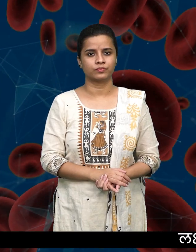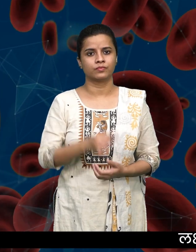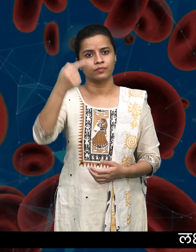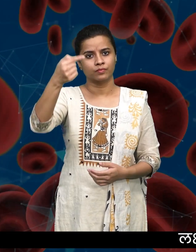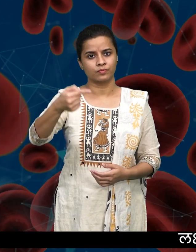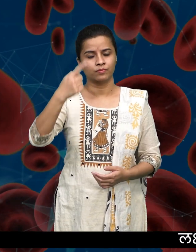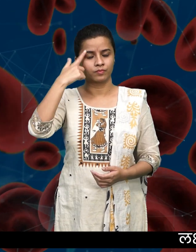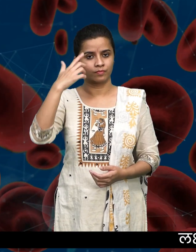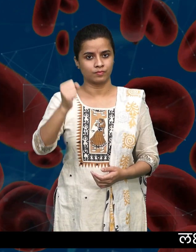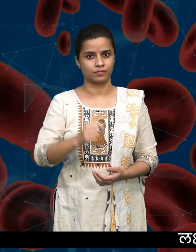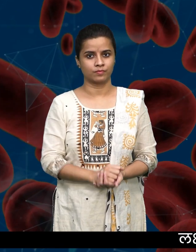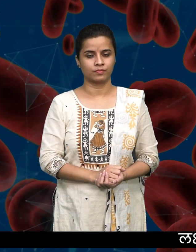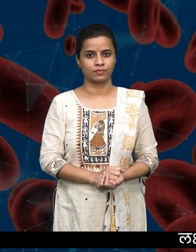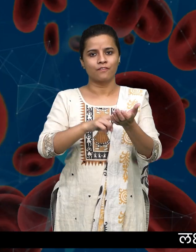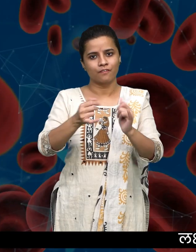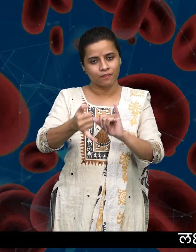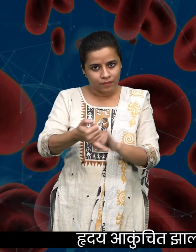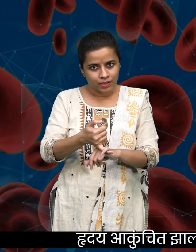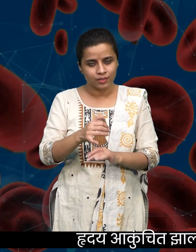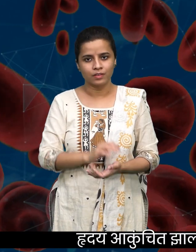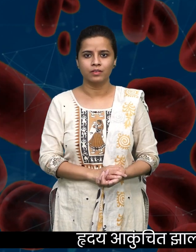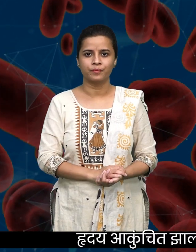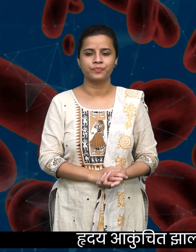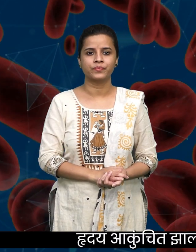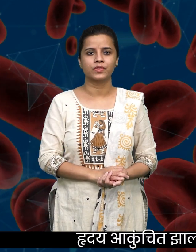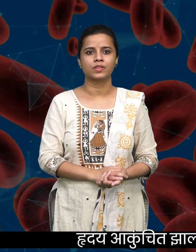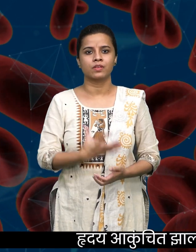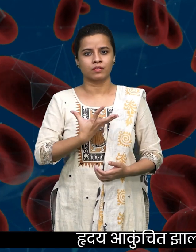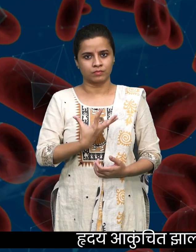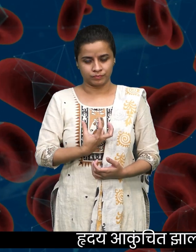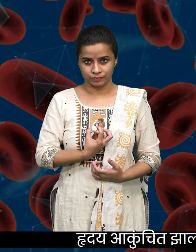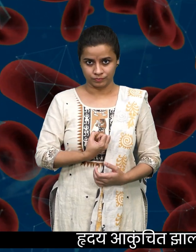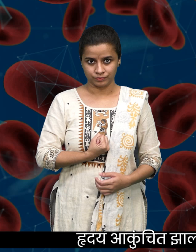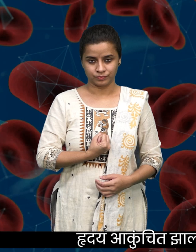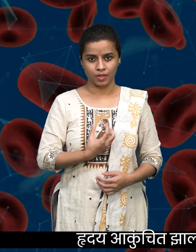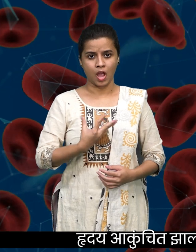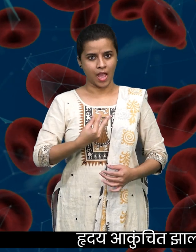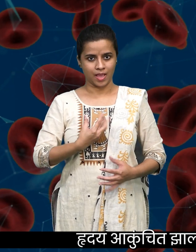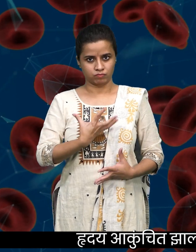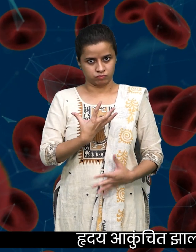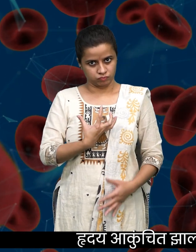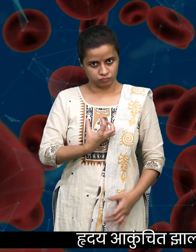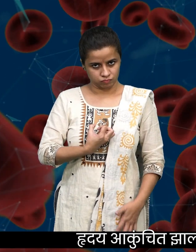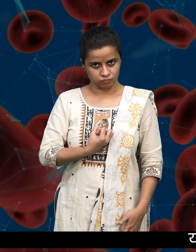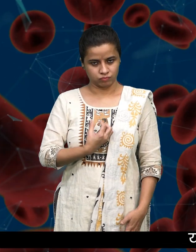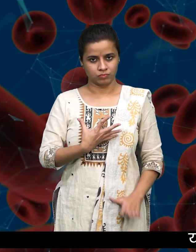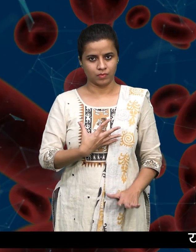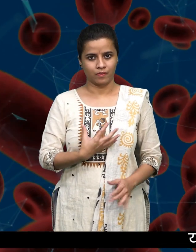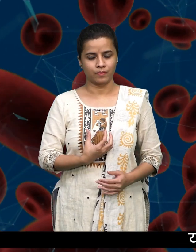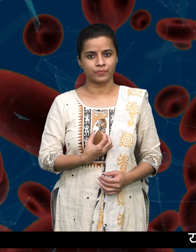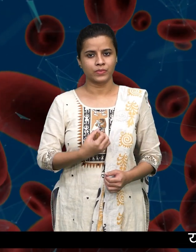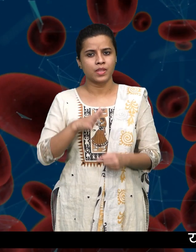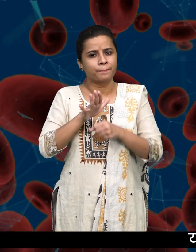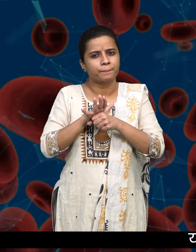लक्षात ठेवण्यासारख्या गोष्टी: हृदय आकुंचित झाल्यावर धमनीच्या भिंतीवर दाब निर्माण होतो, यालाच रक्तदाब